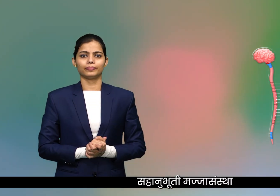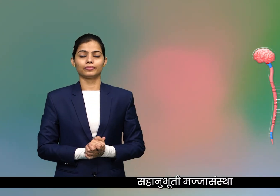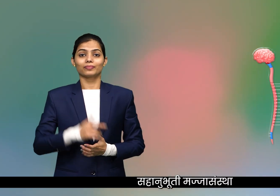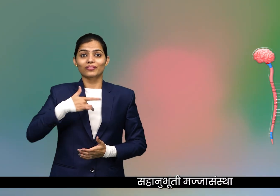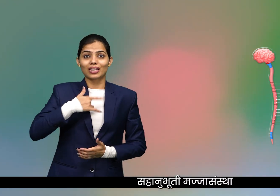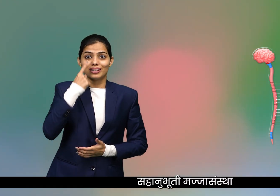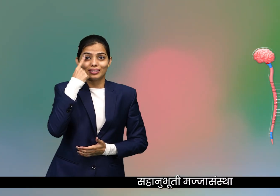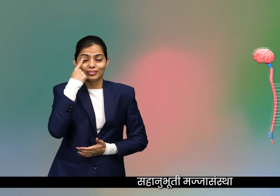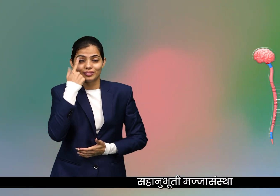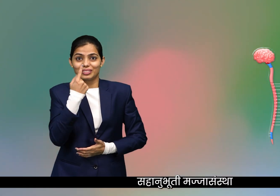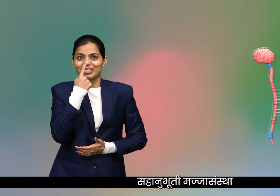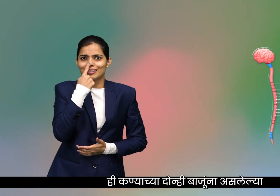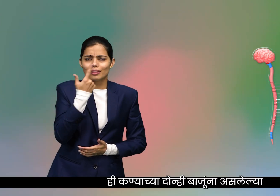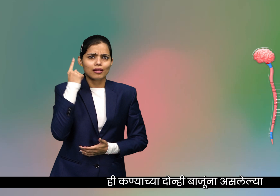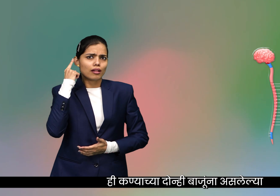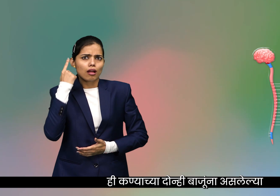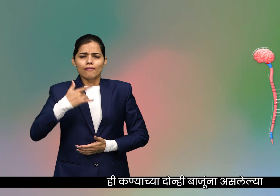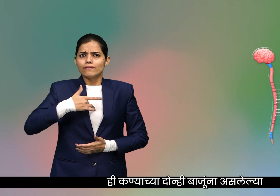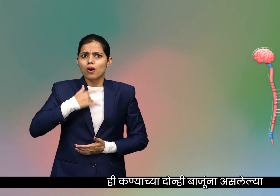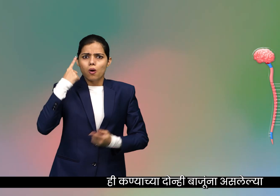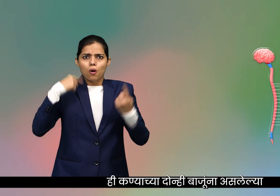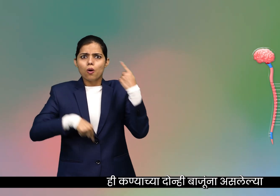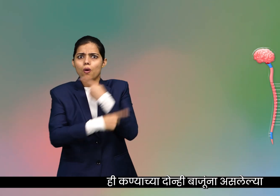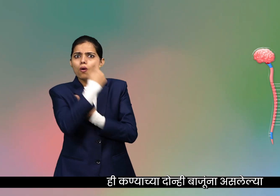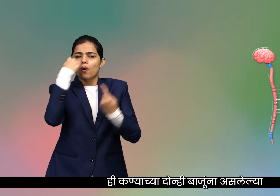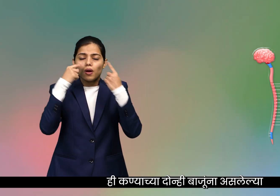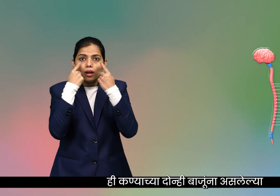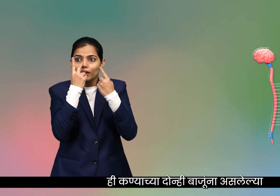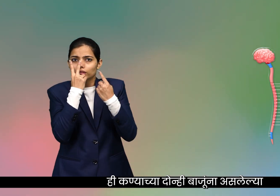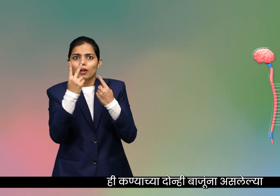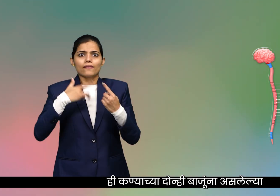सहानुभूती मज्जासंस्था ही कण्याच्या दोन्ही बाजूंना असलेली